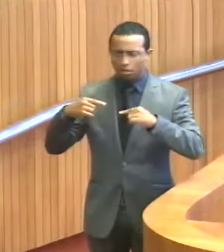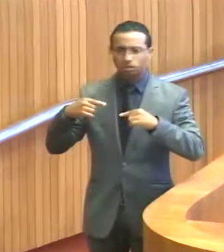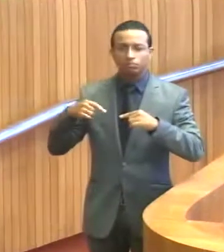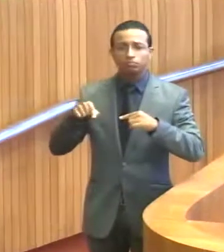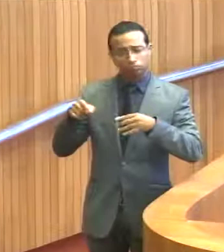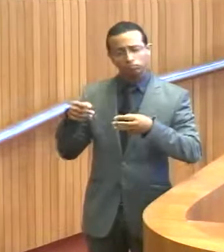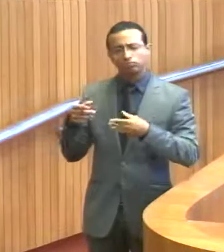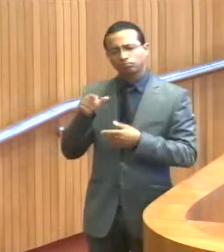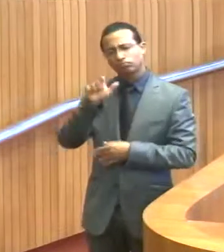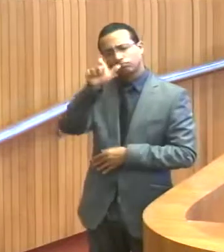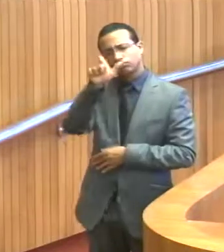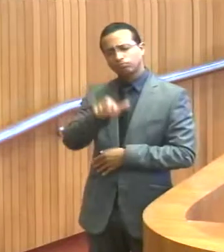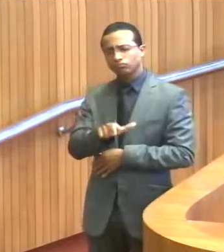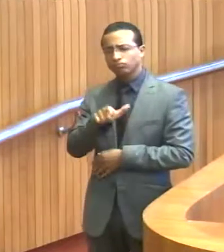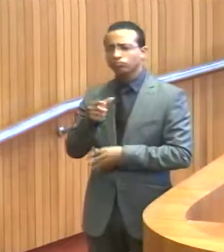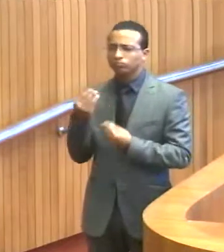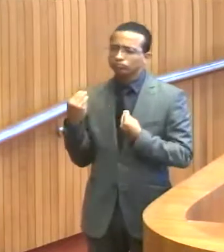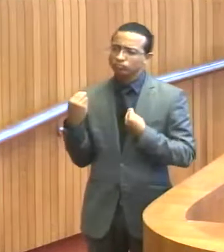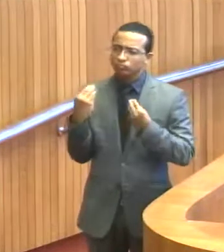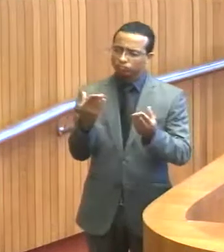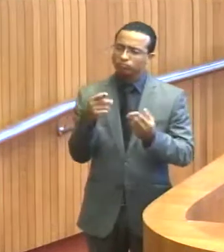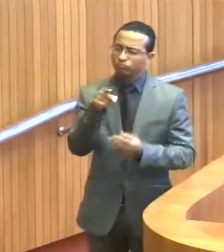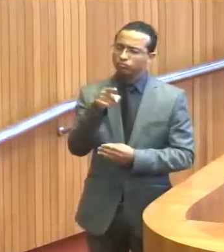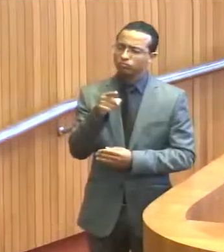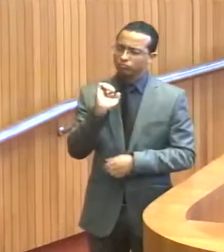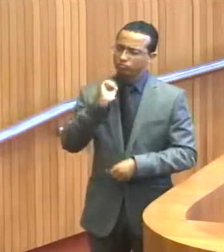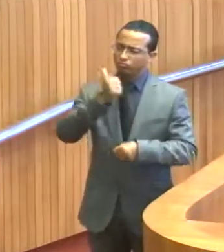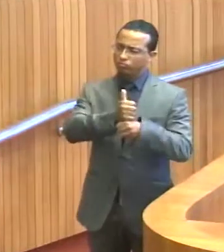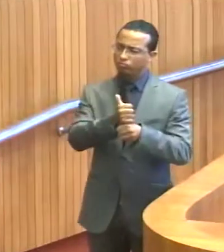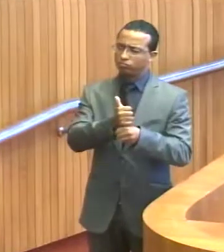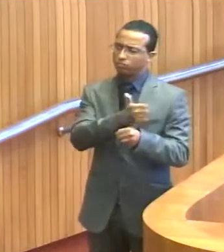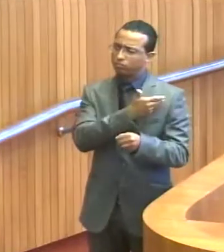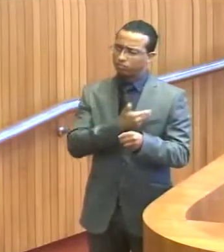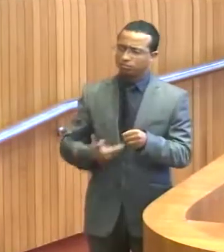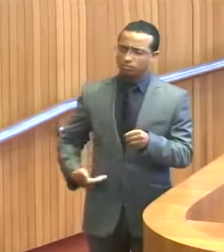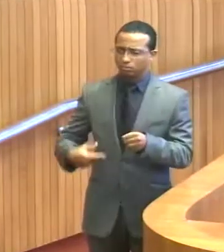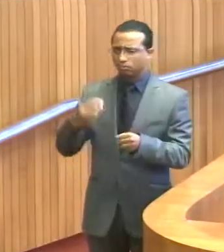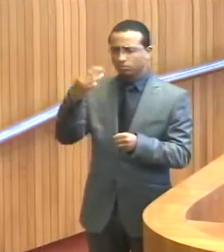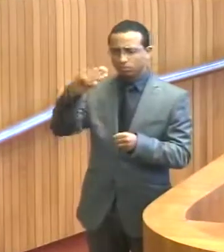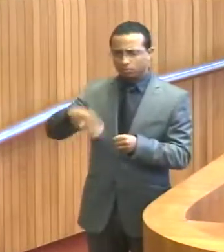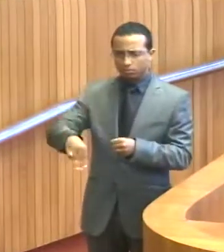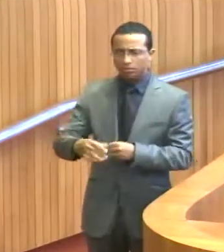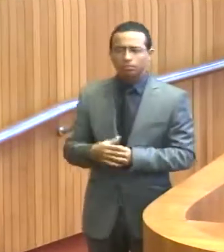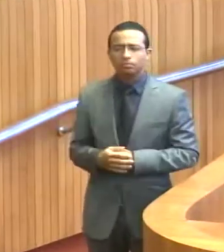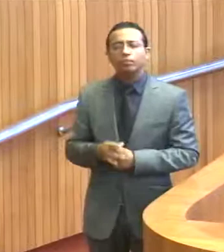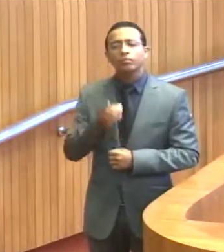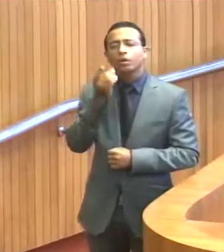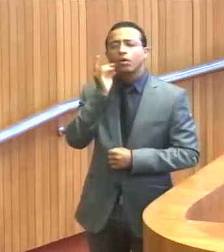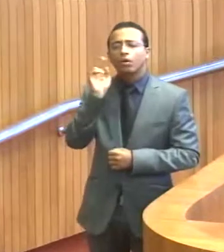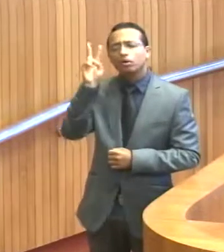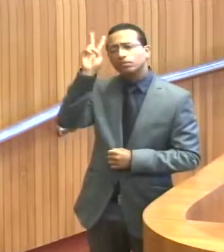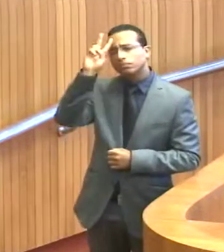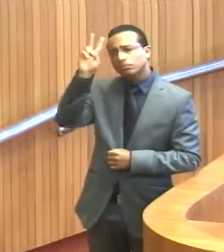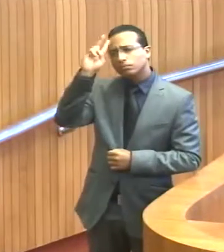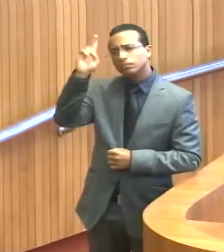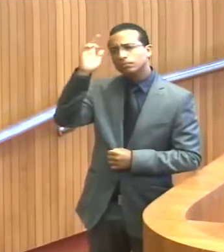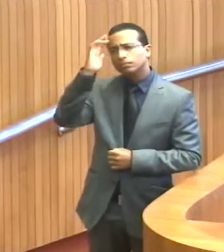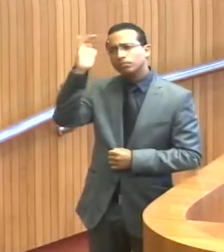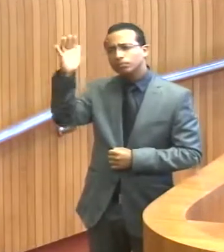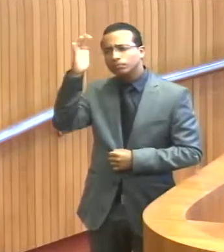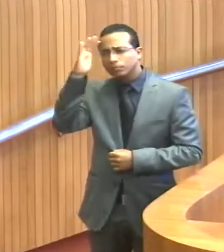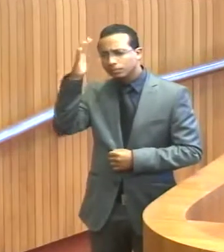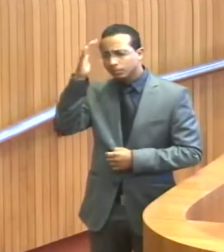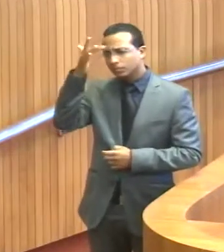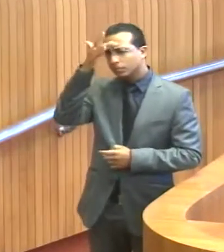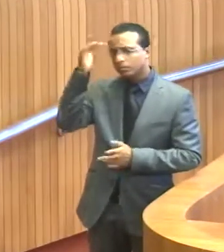ele legitimamente a eleição de governador do Estado do Maranhão. Ontem, relembrávamos com